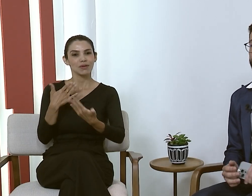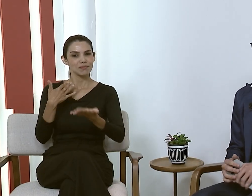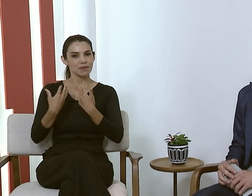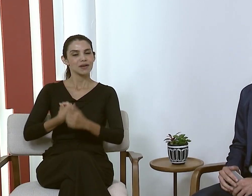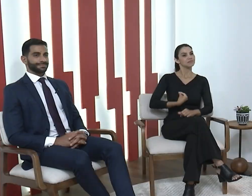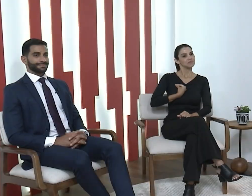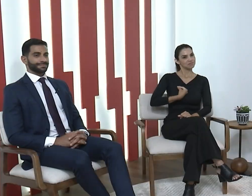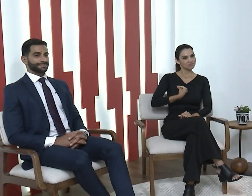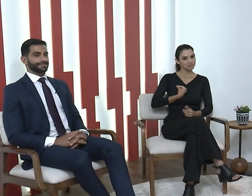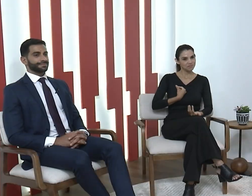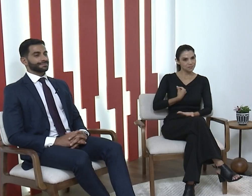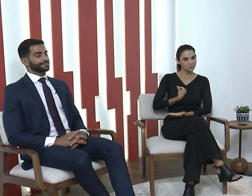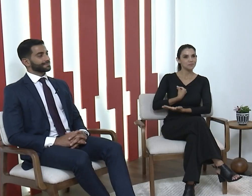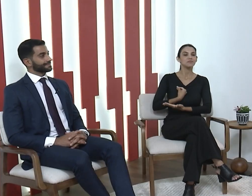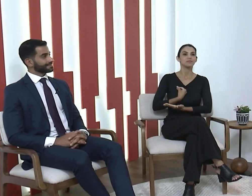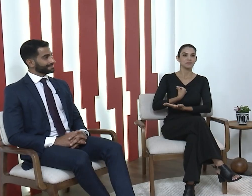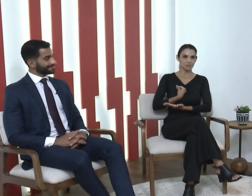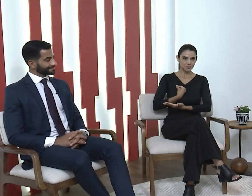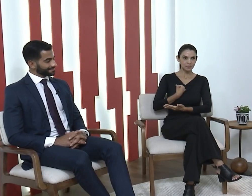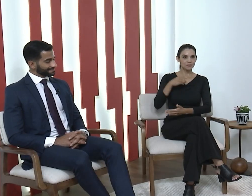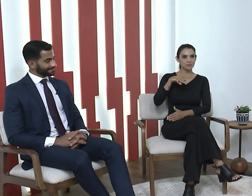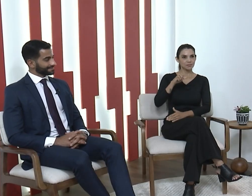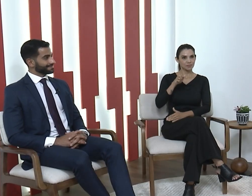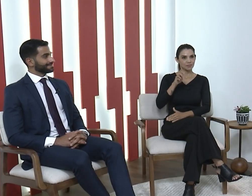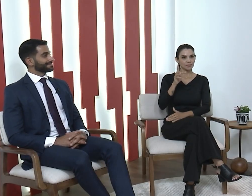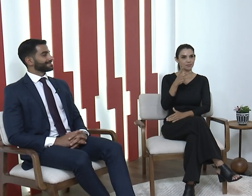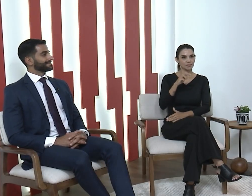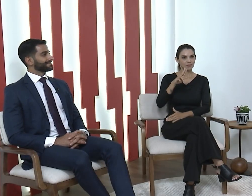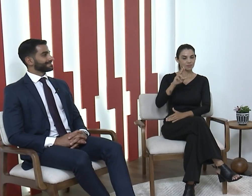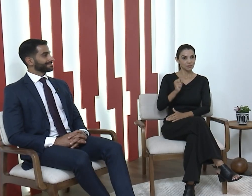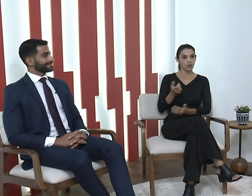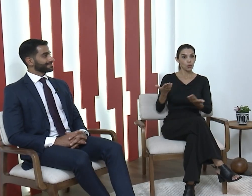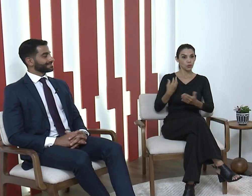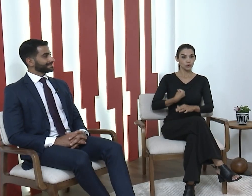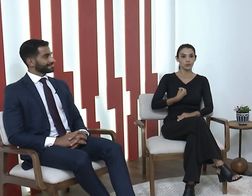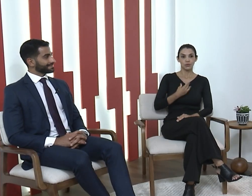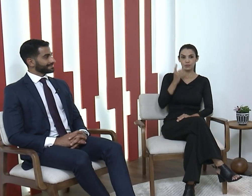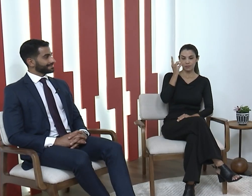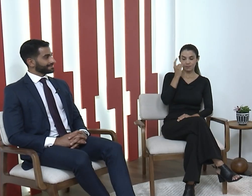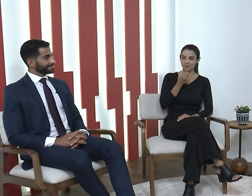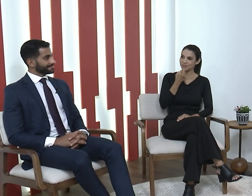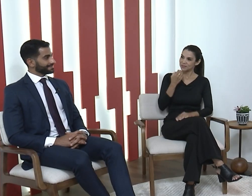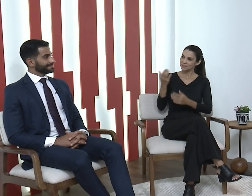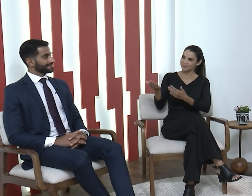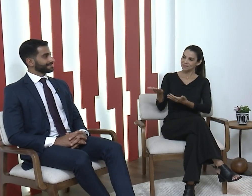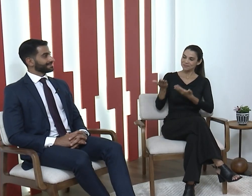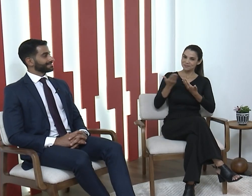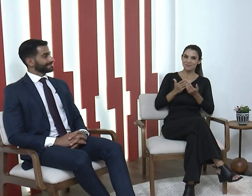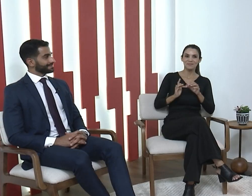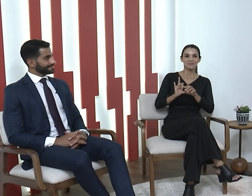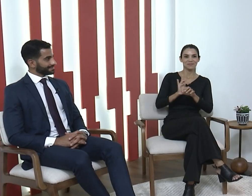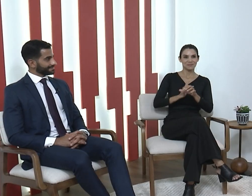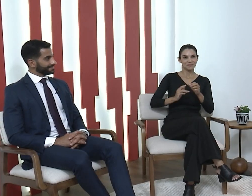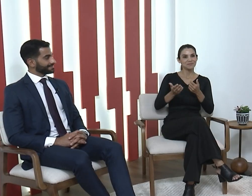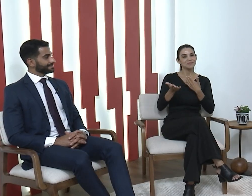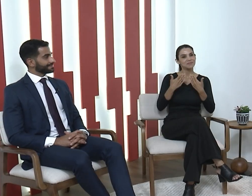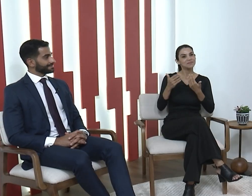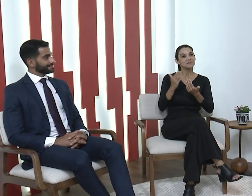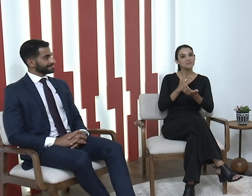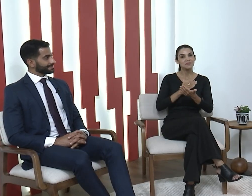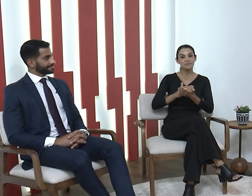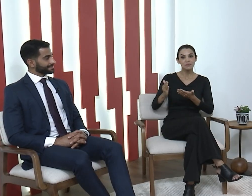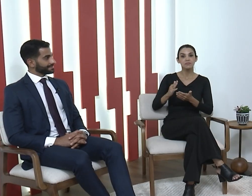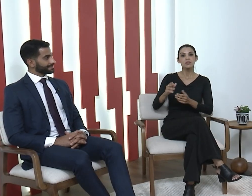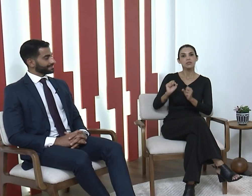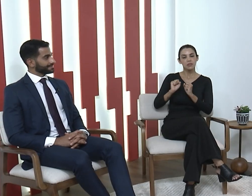com o advogado Matheus Martins, que chega agora para falar com a gente de forma ao vivo. Matheus, seja bem-vindo ao Conexões. Para a gente começar, eu queria que você